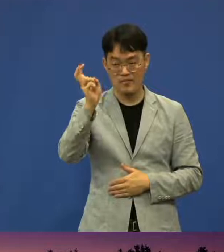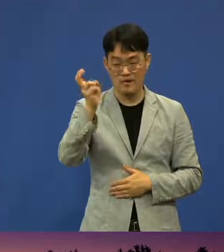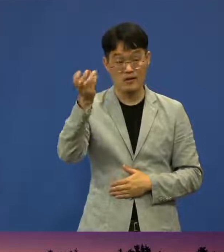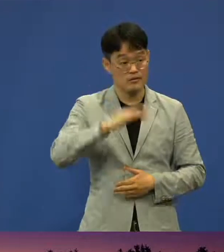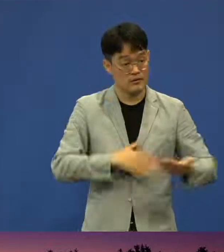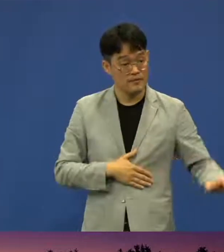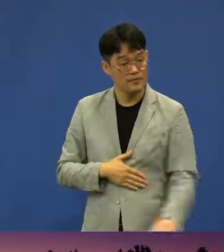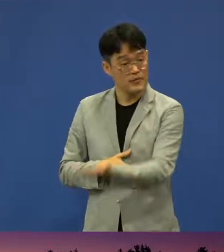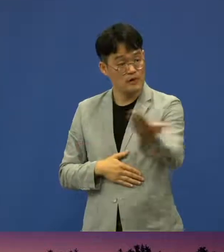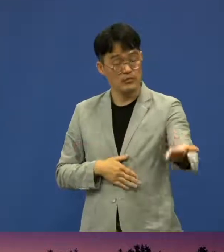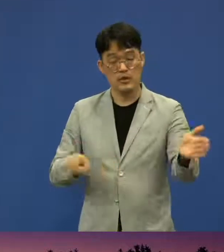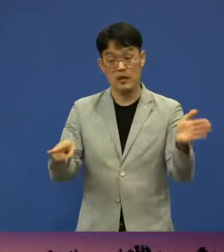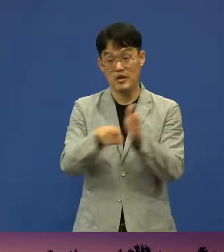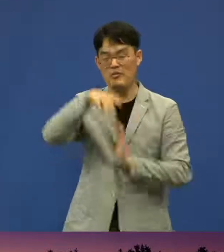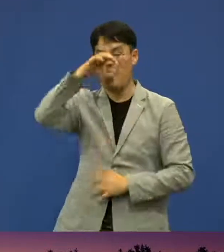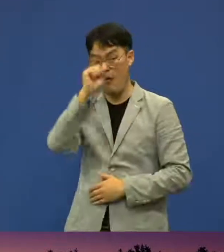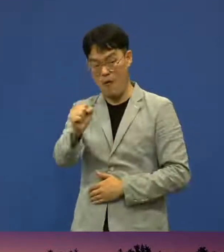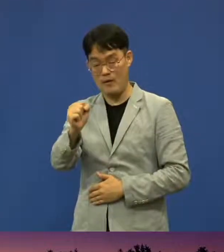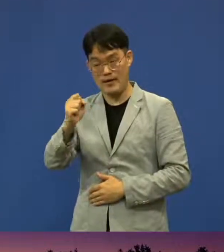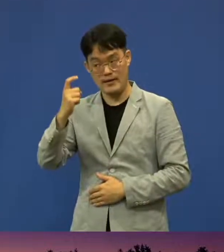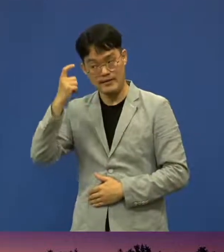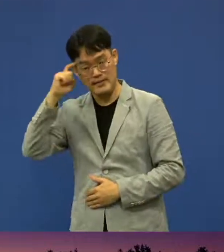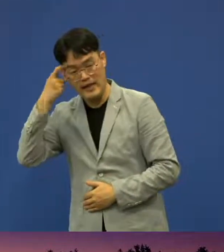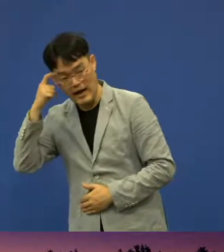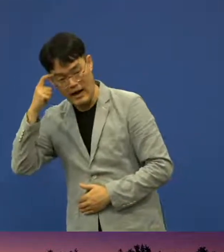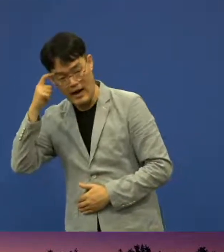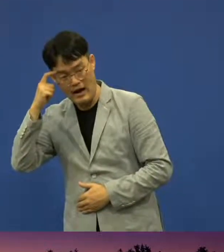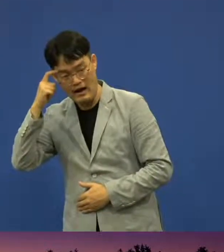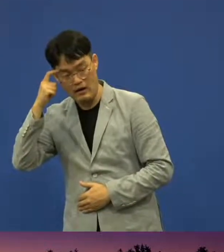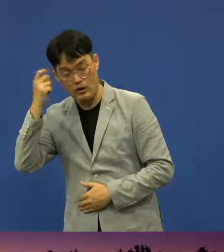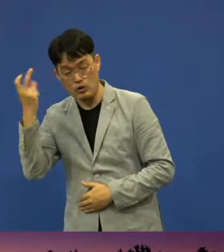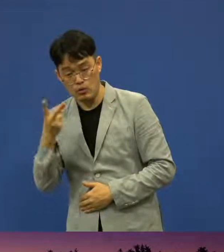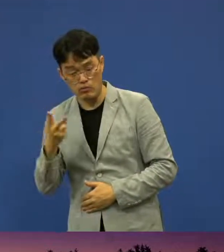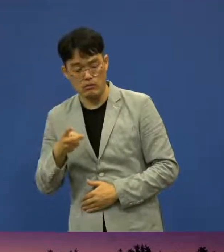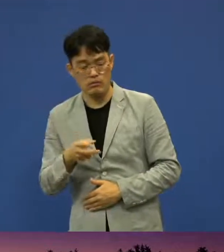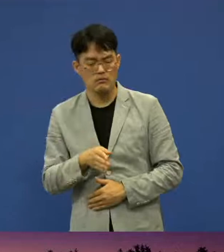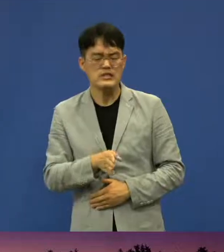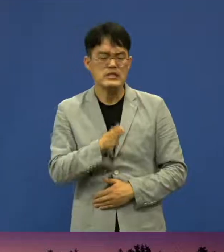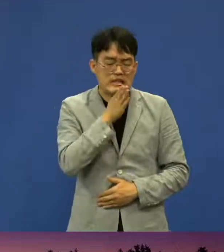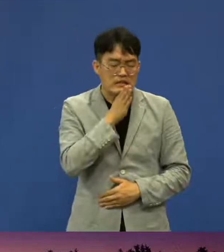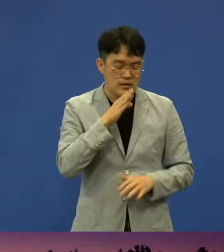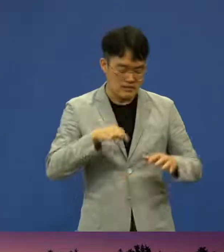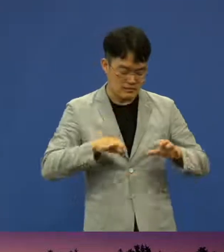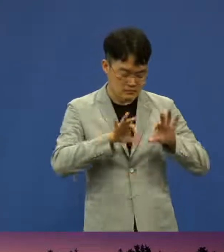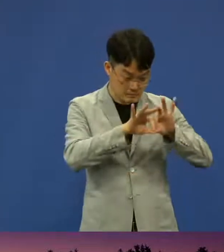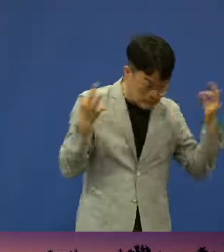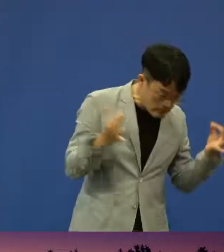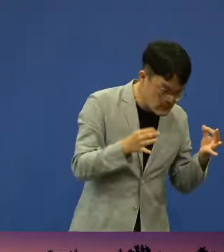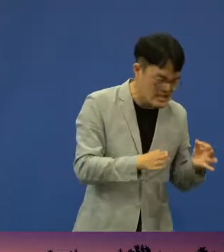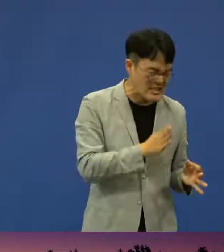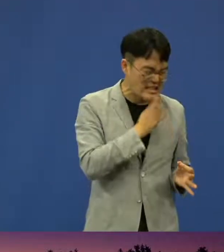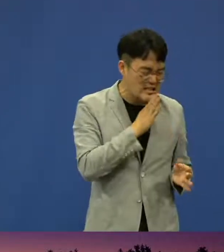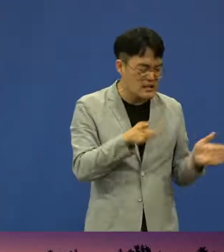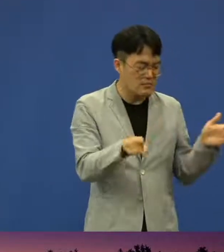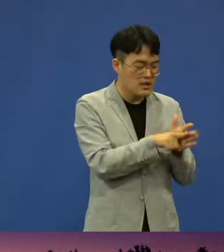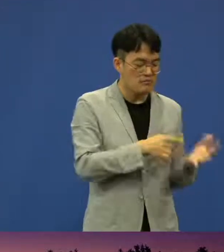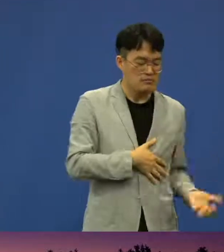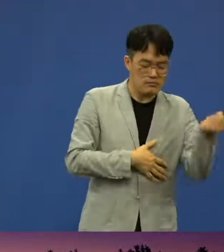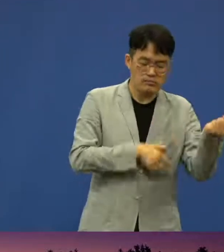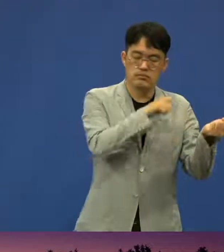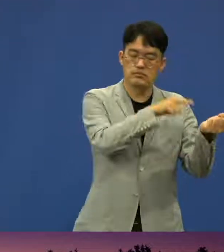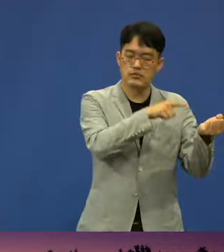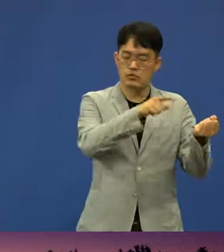믿음이 좋다고 생각되는 것과 진짜 믿음이 있는 것은 다른 차원의 문제라고 생각하거든요. 제가